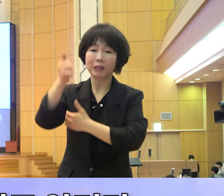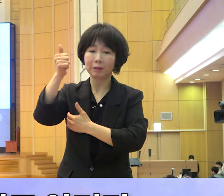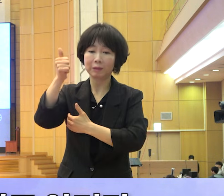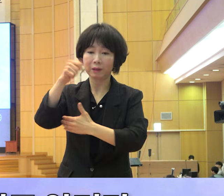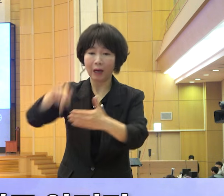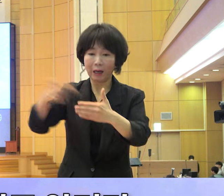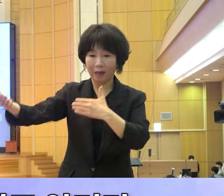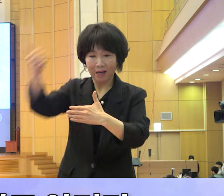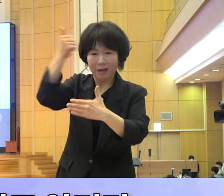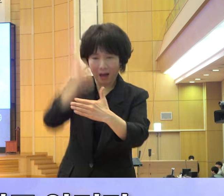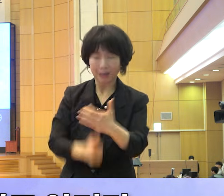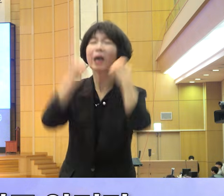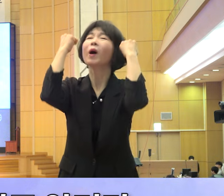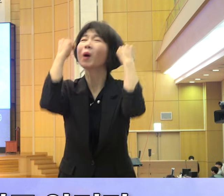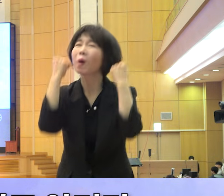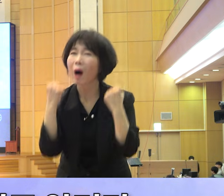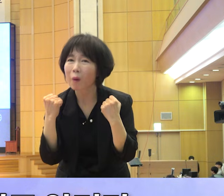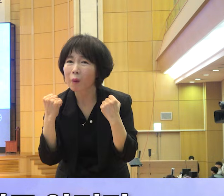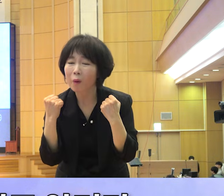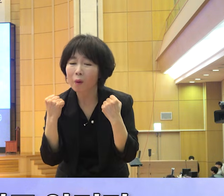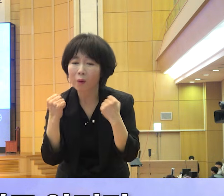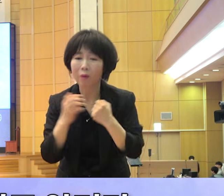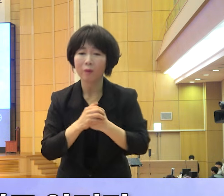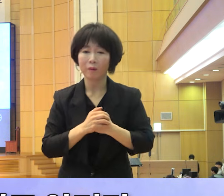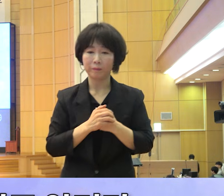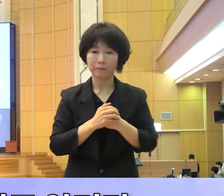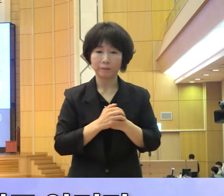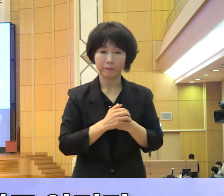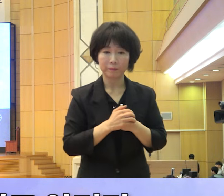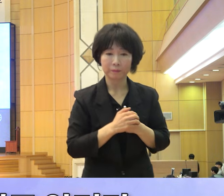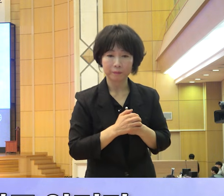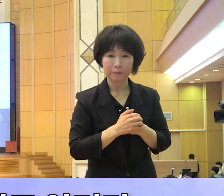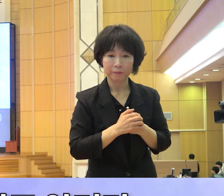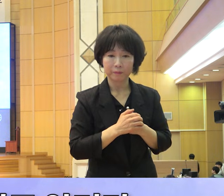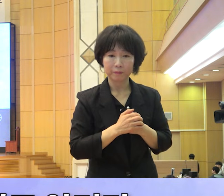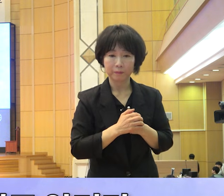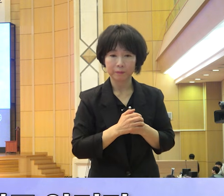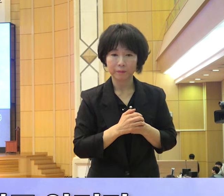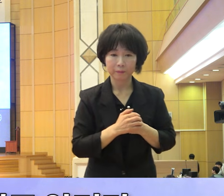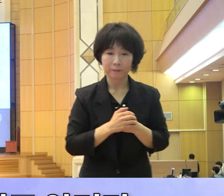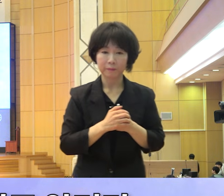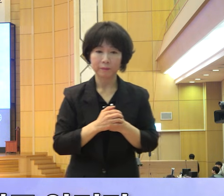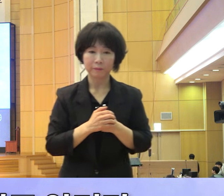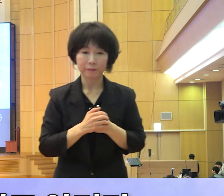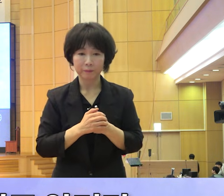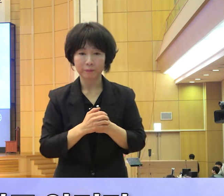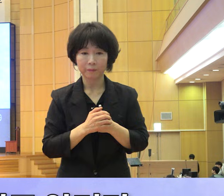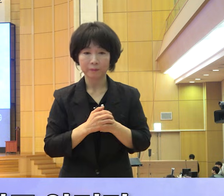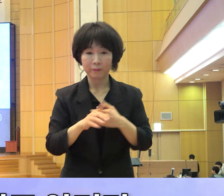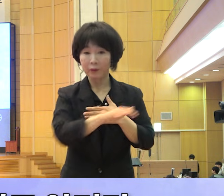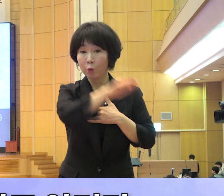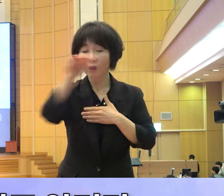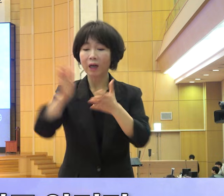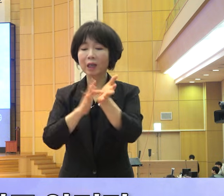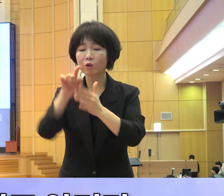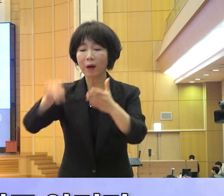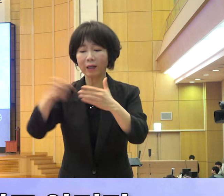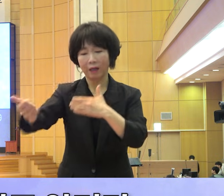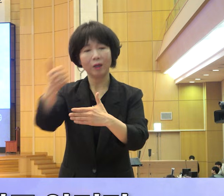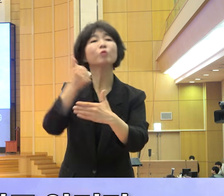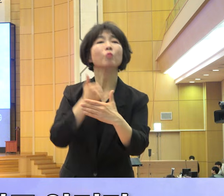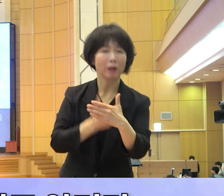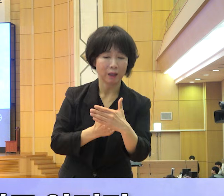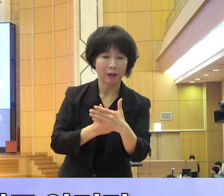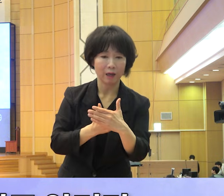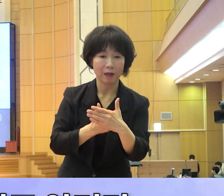하나님이 그의 안에 거하시고 그도 하나님의 거합니다. 예수가 아버지 안에, 아버지가 예수 안에, 우리가 예수 안에, 예수님이 우리